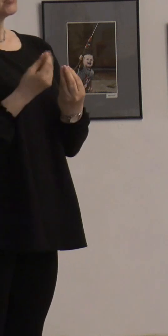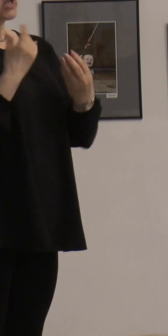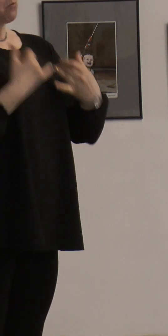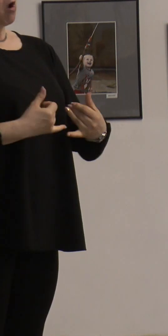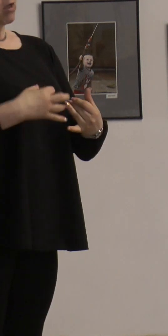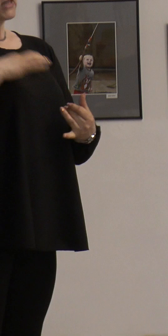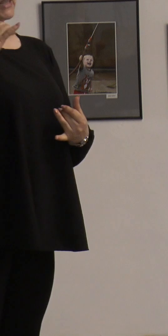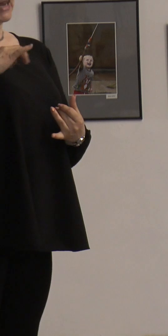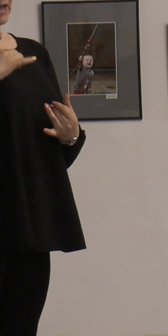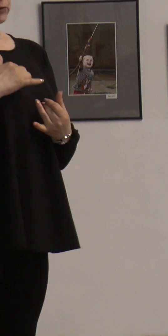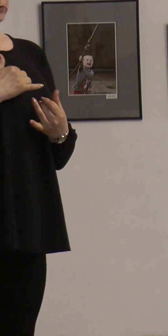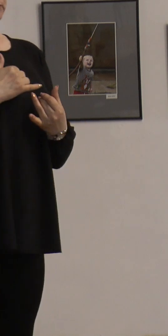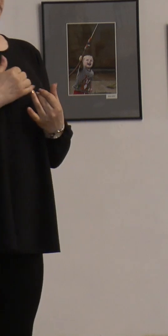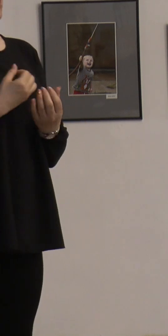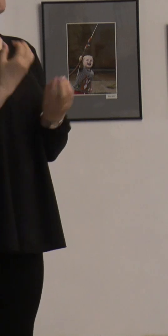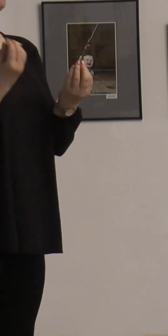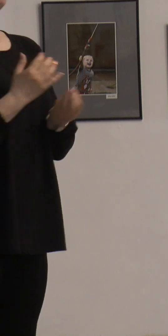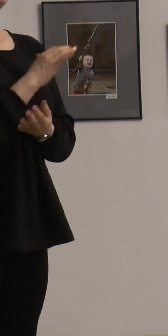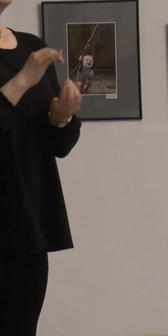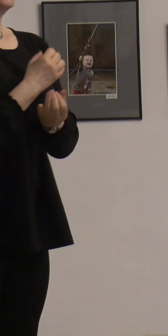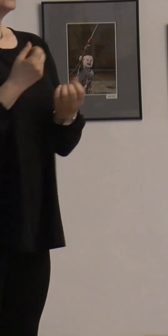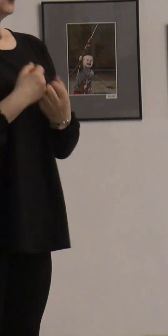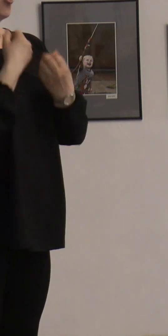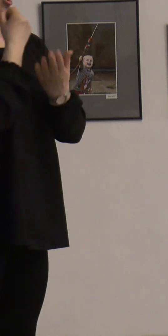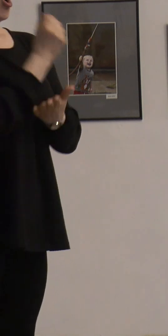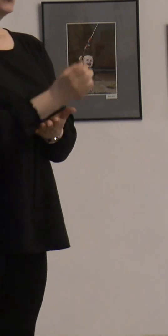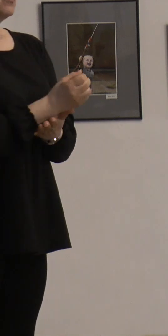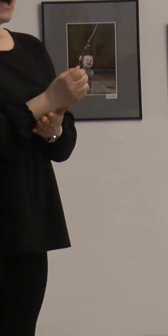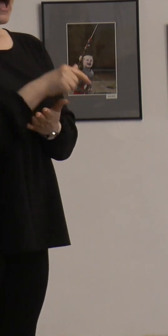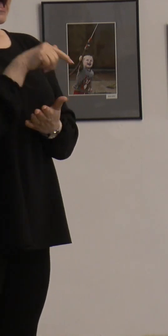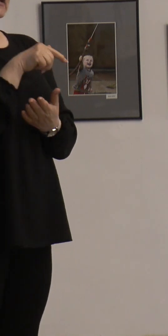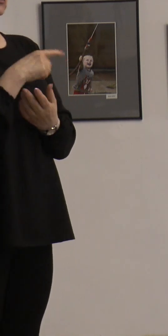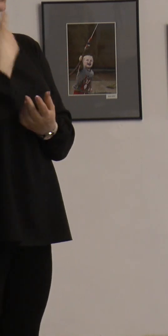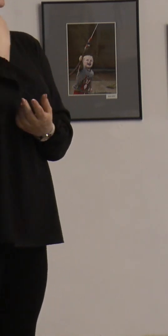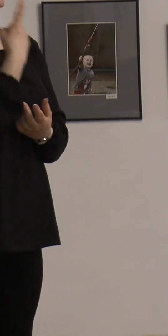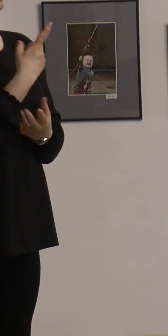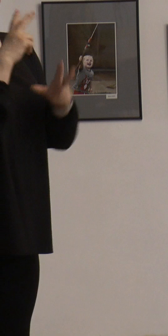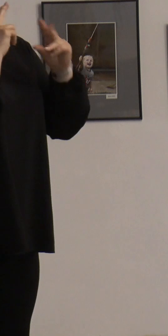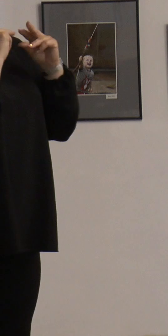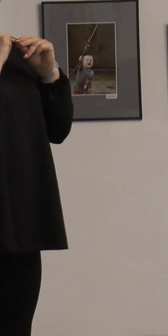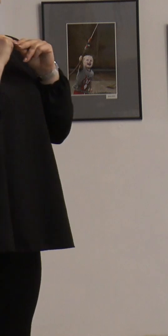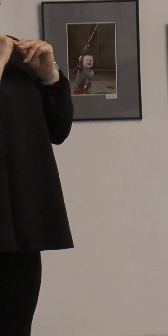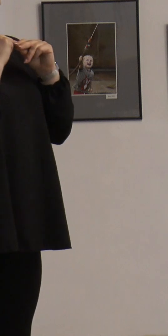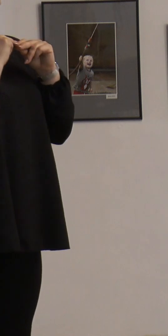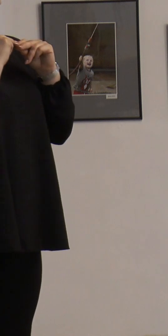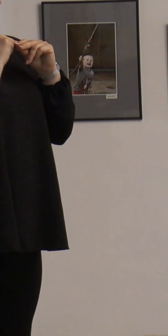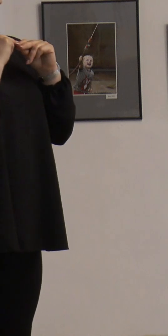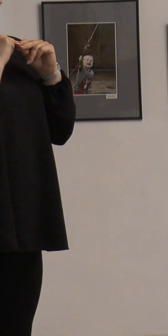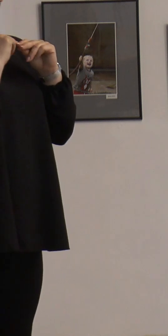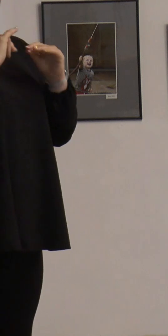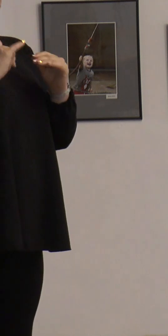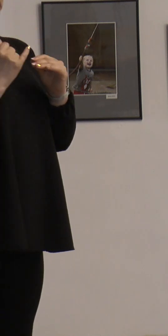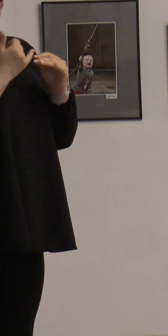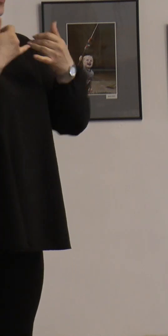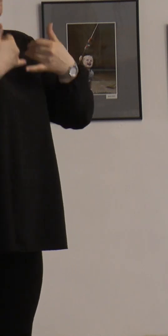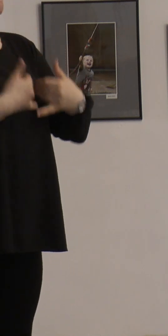előttbe. Milyen nagy adomány ilyenkor tudjuk azt, hogy tudunk beszélni, és hogy a